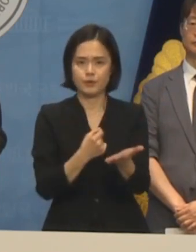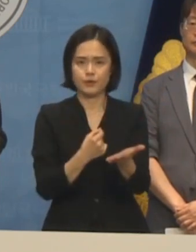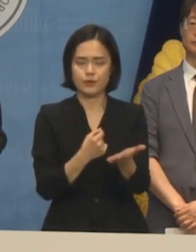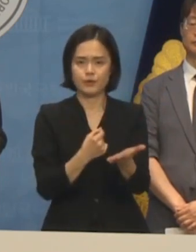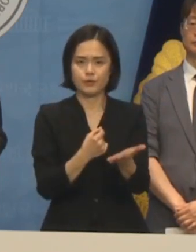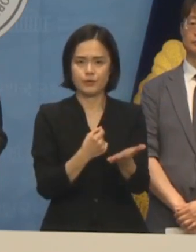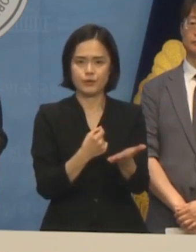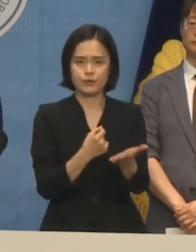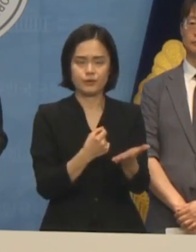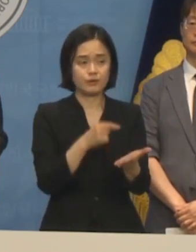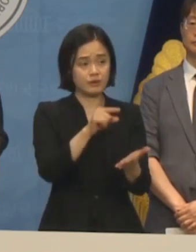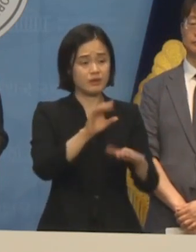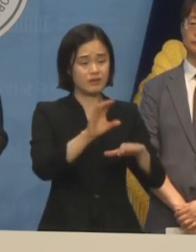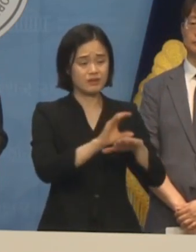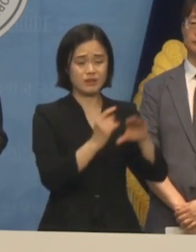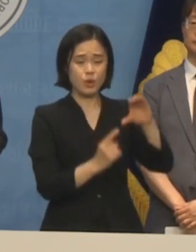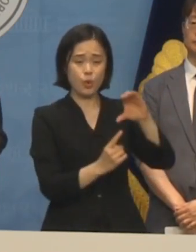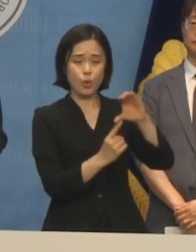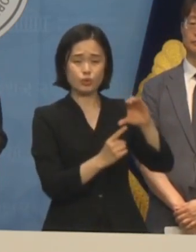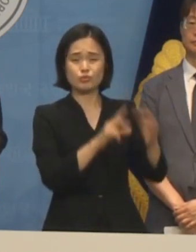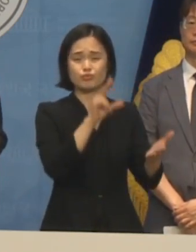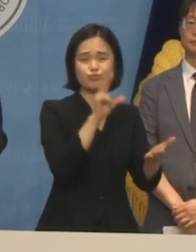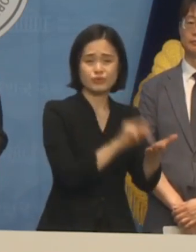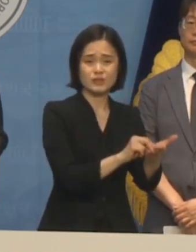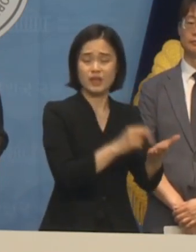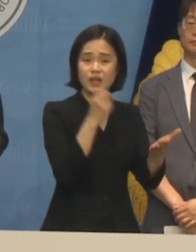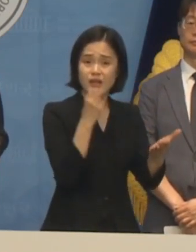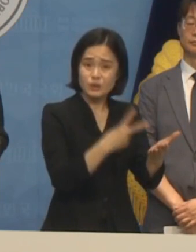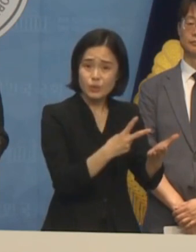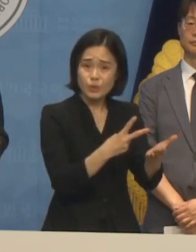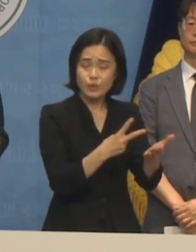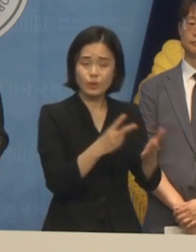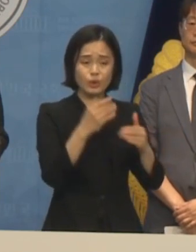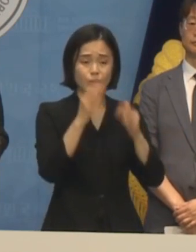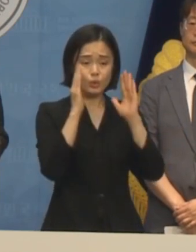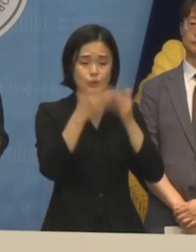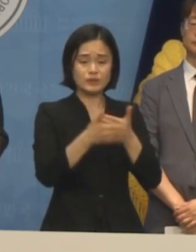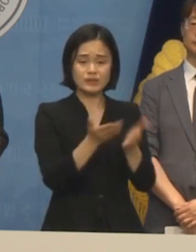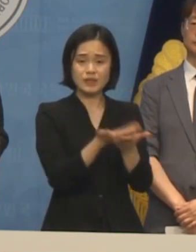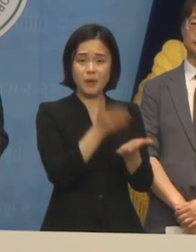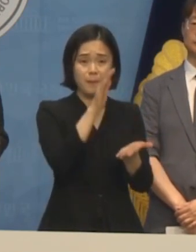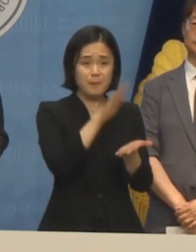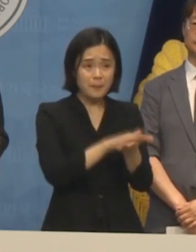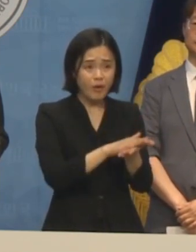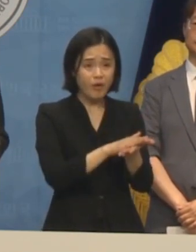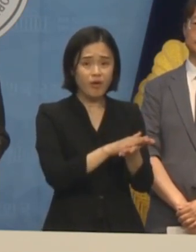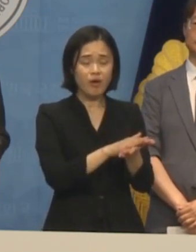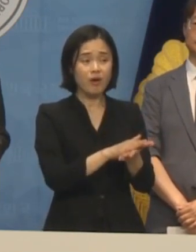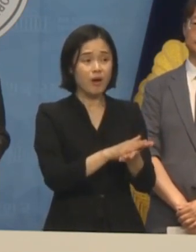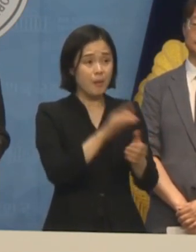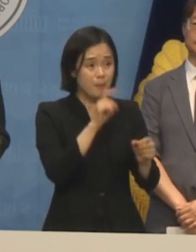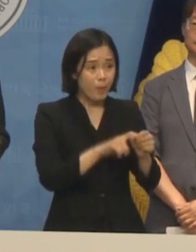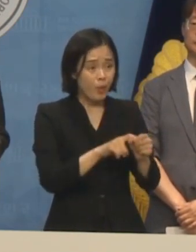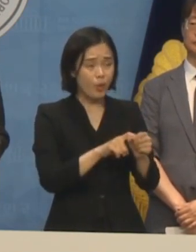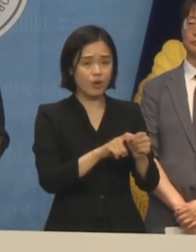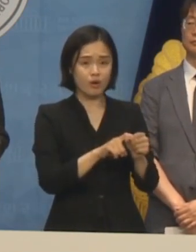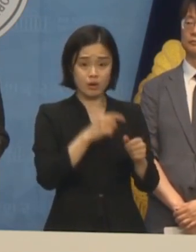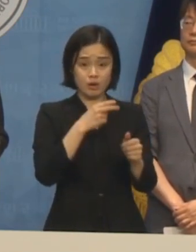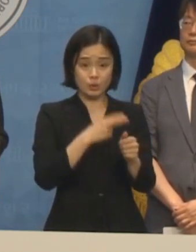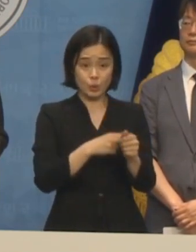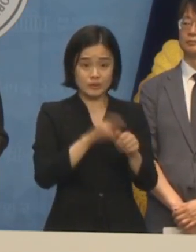수강 사이트 오류 문제를 넘어 졸속적으로 진행되는 교실혁명 선도교사 연수를 즉시 중단하고 철저한